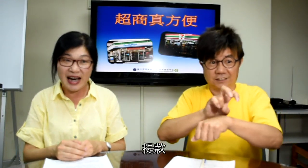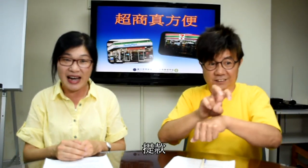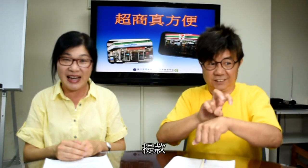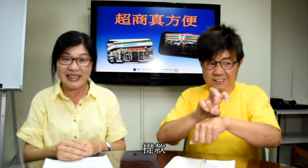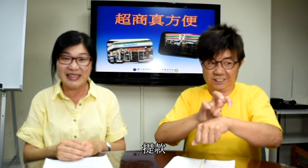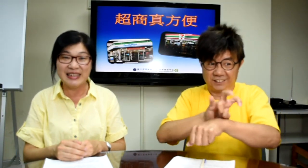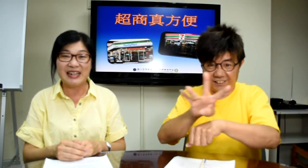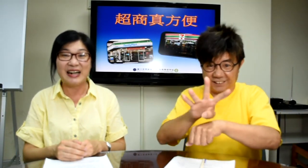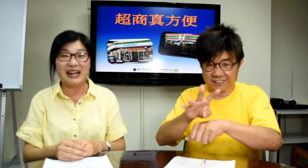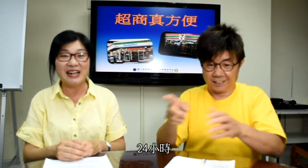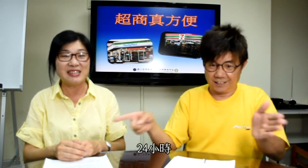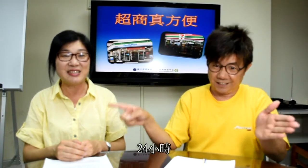款，